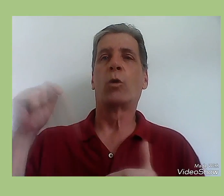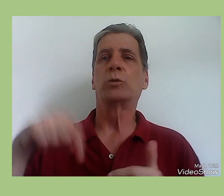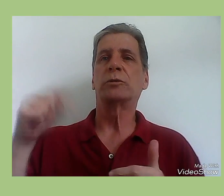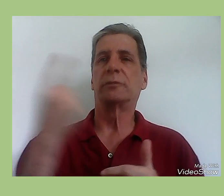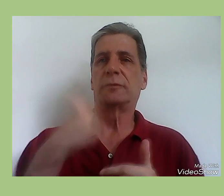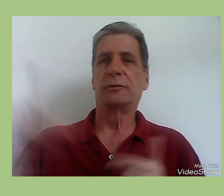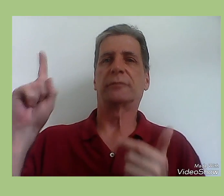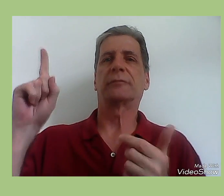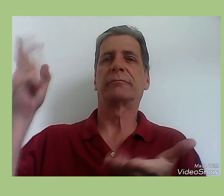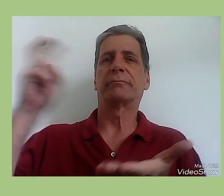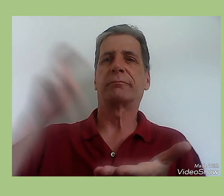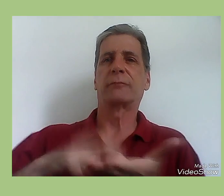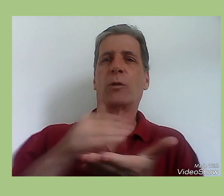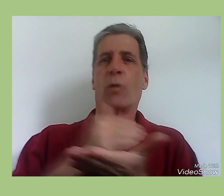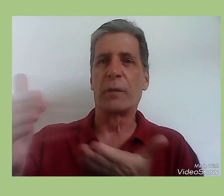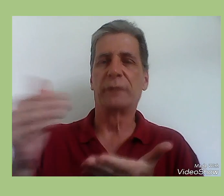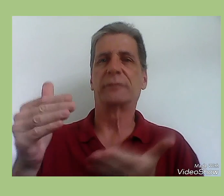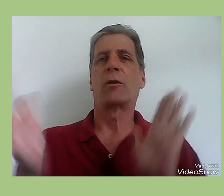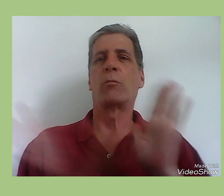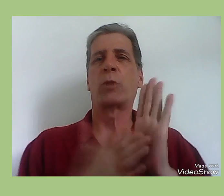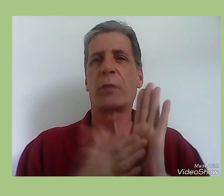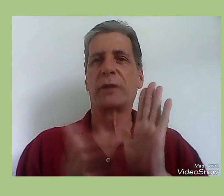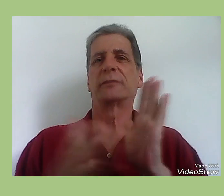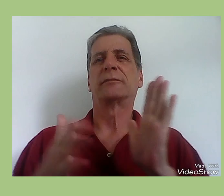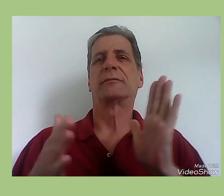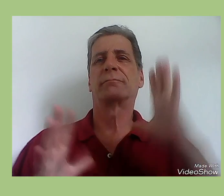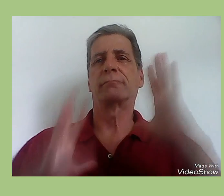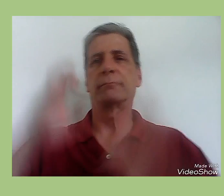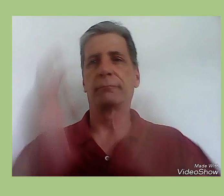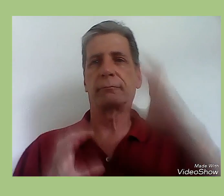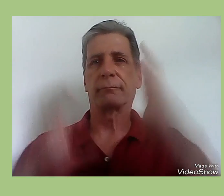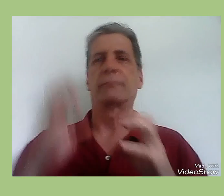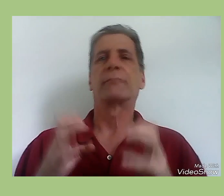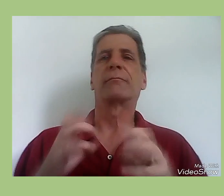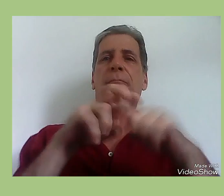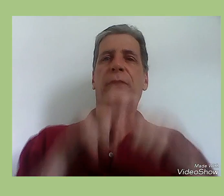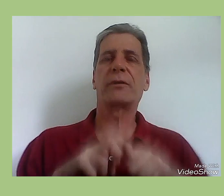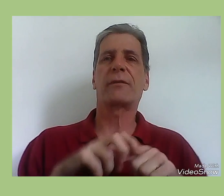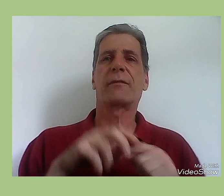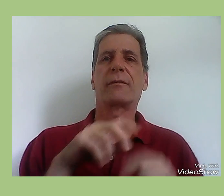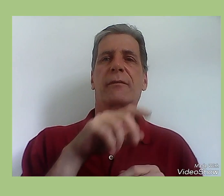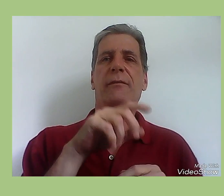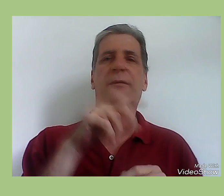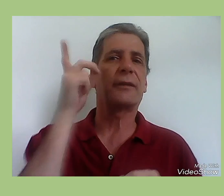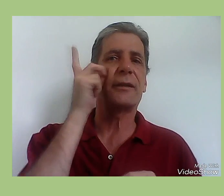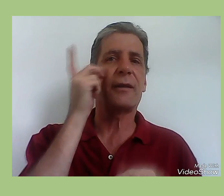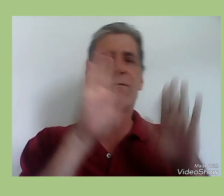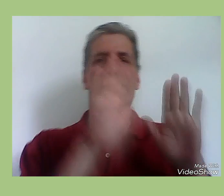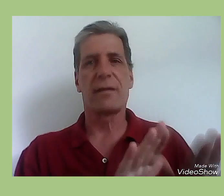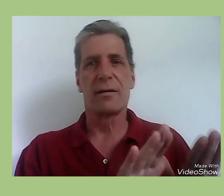de impeachment aí, desde que o pedido foi protocolado na Câmara dos Deputados, foram 9 meses desse processo do pedido tramitando aqui no